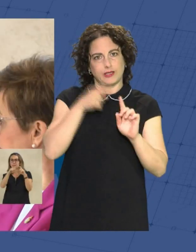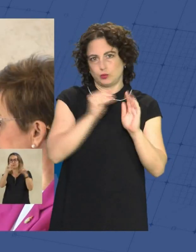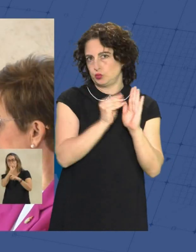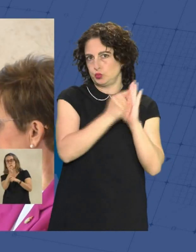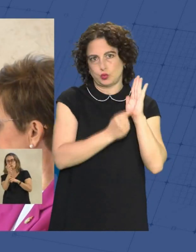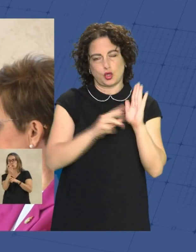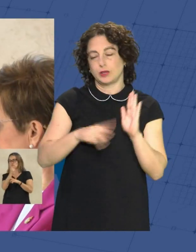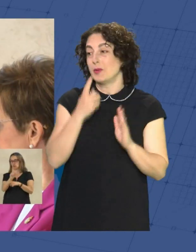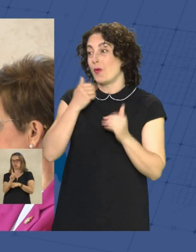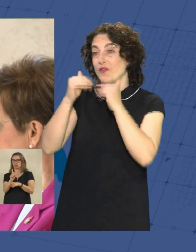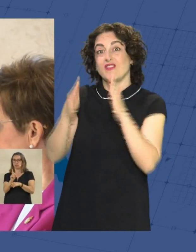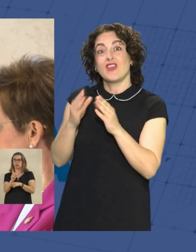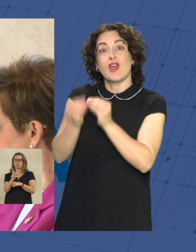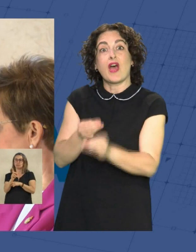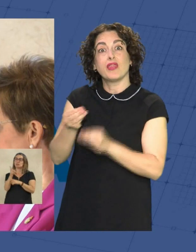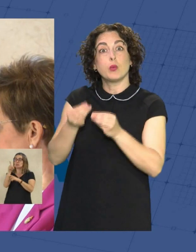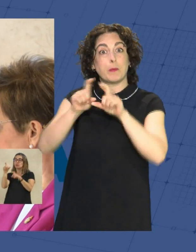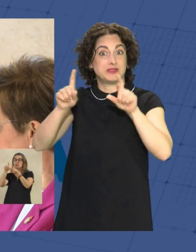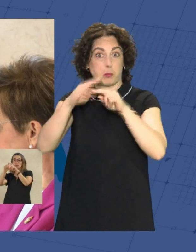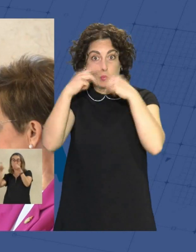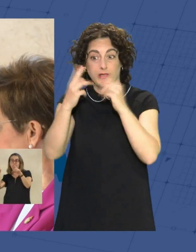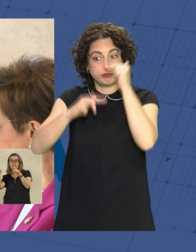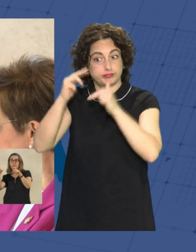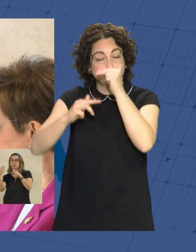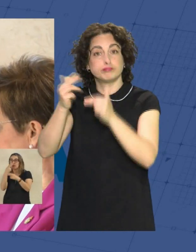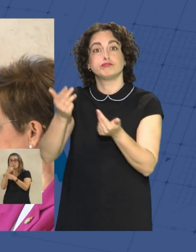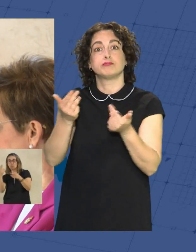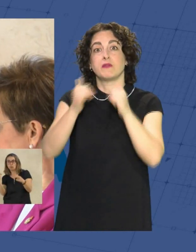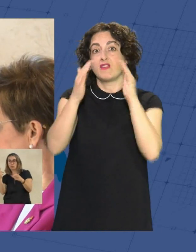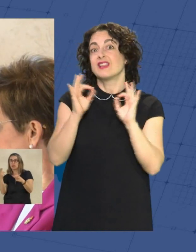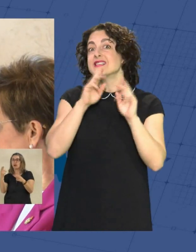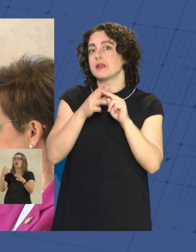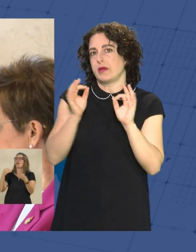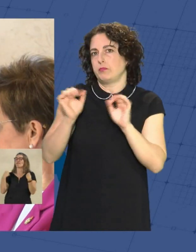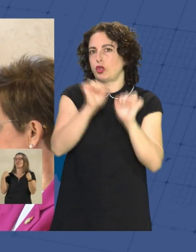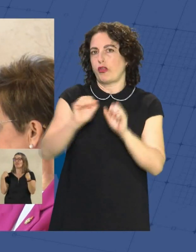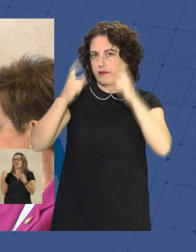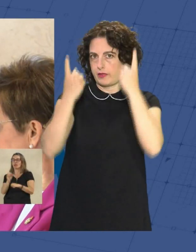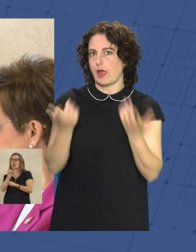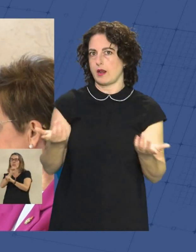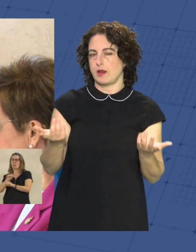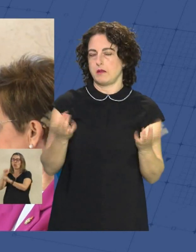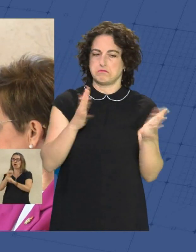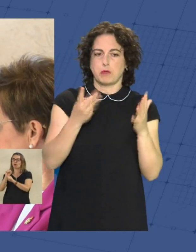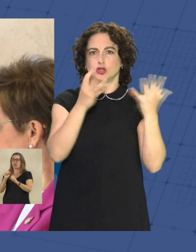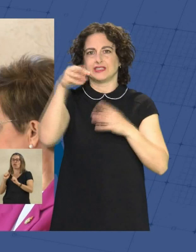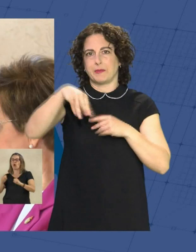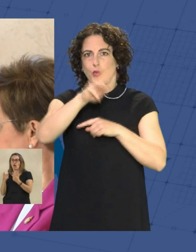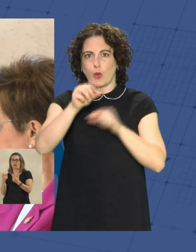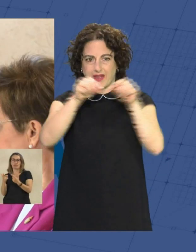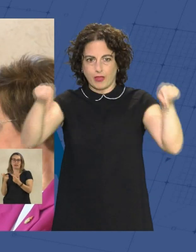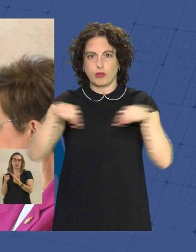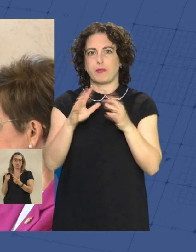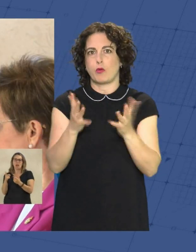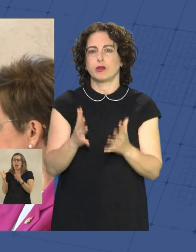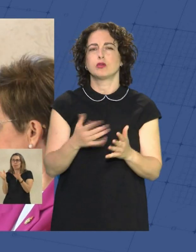viviendas realizadas por una empresa pública y en teoría viviendas de protección oficial de unos 80 metros cuadrados tengan